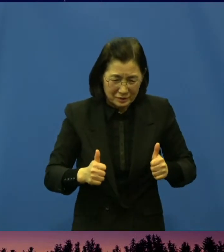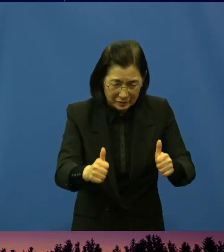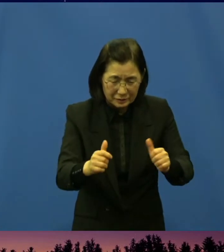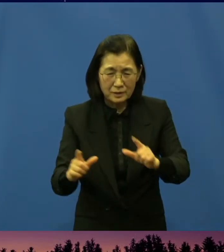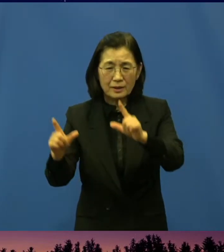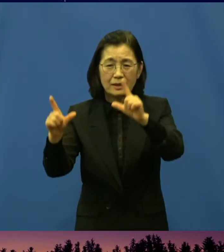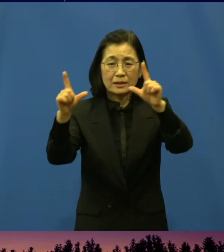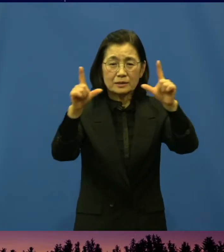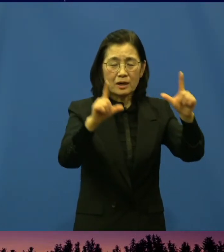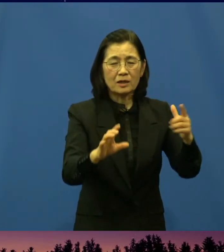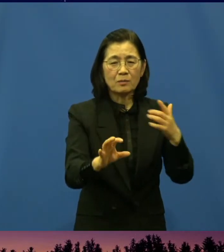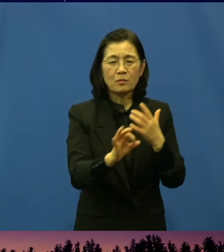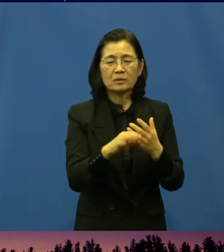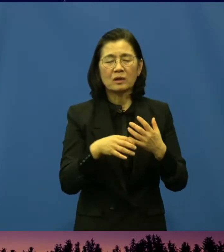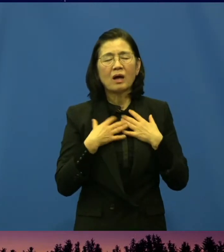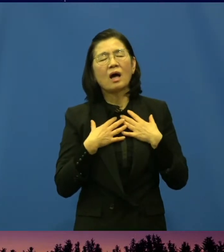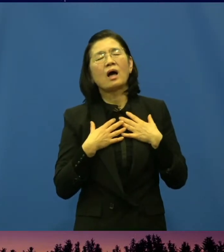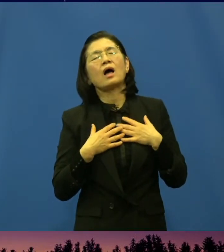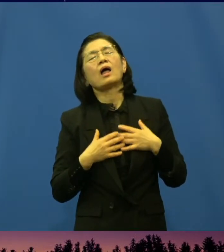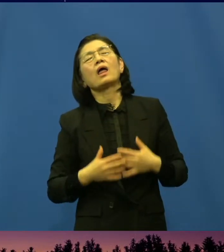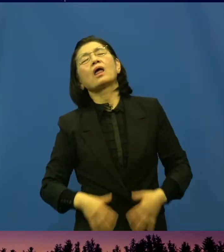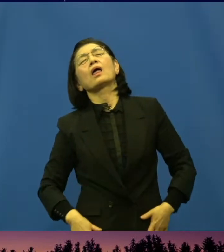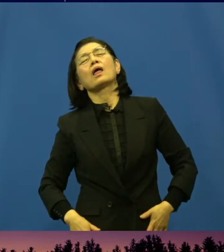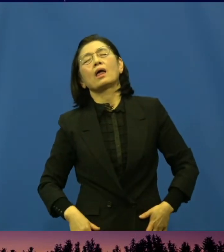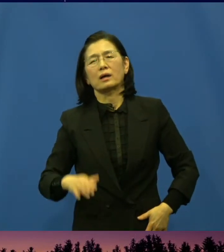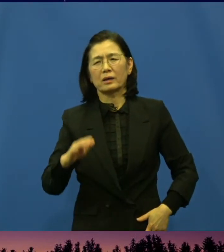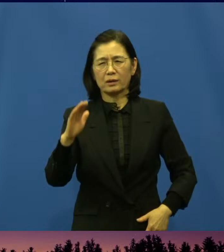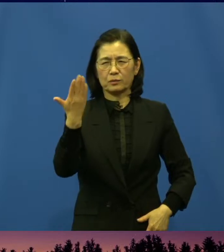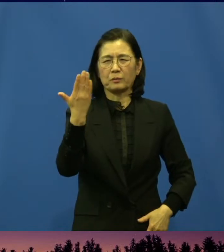고갈이 돼, 소진돼, 탈진돼.